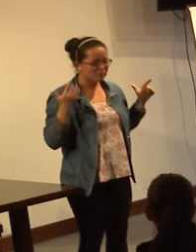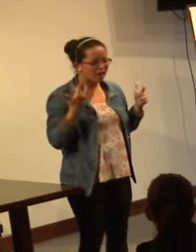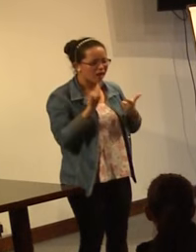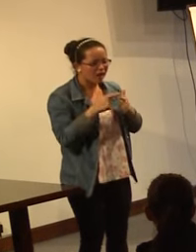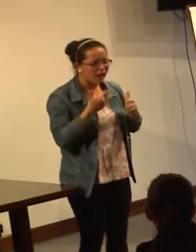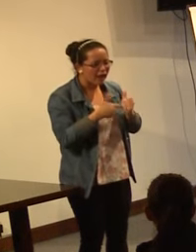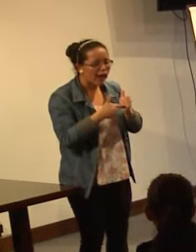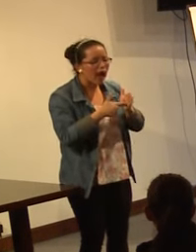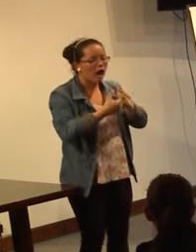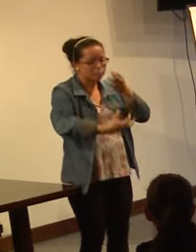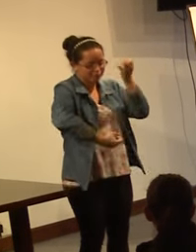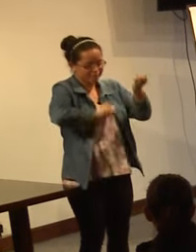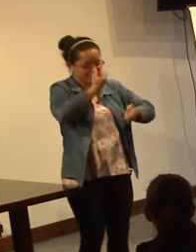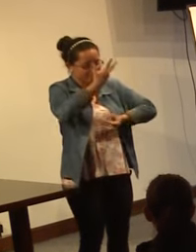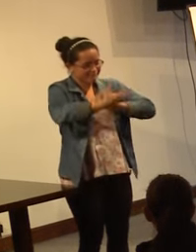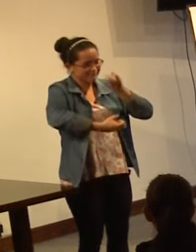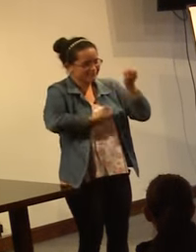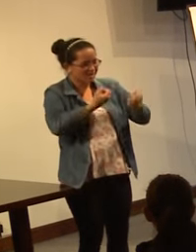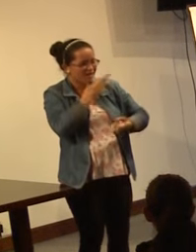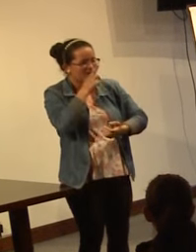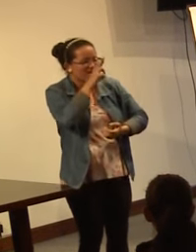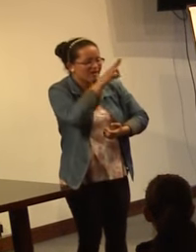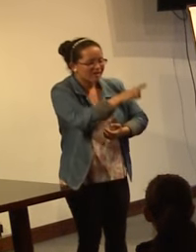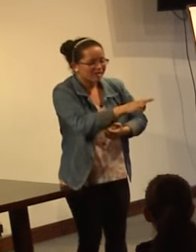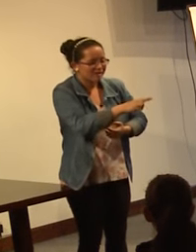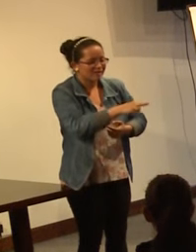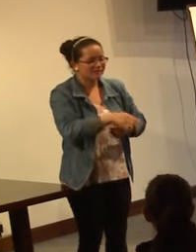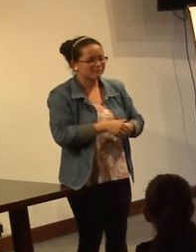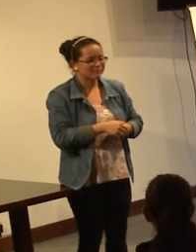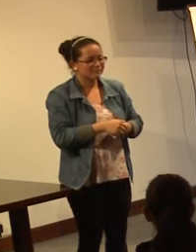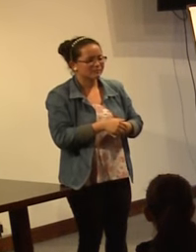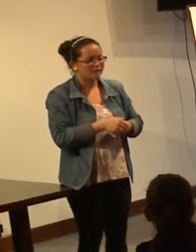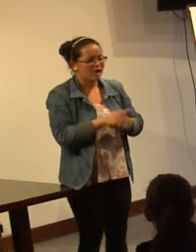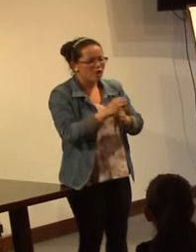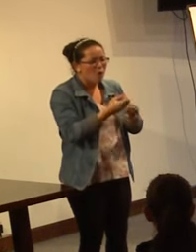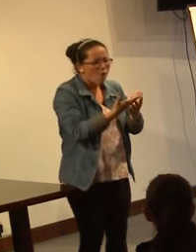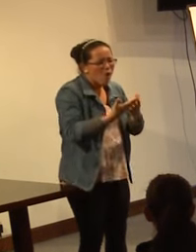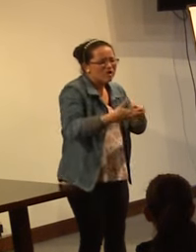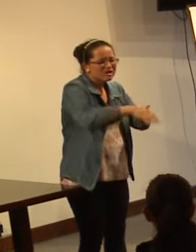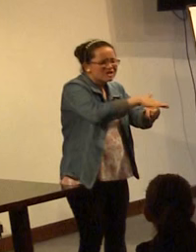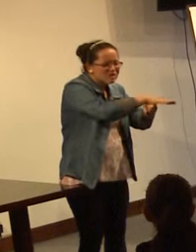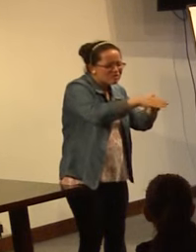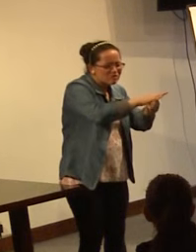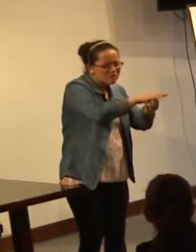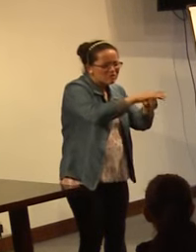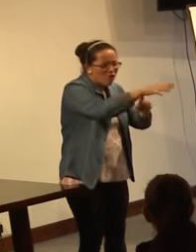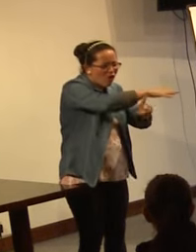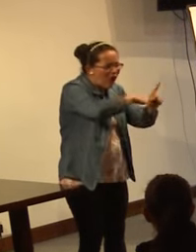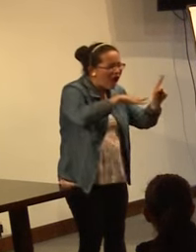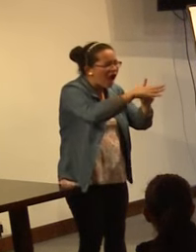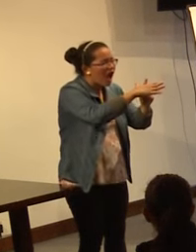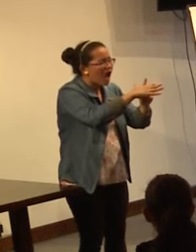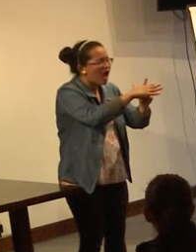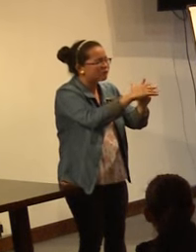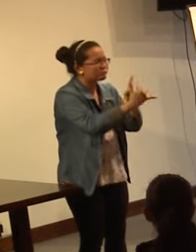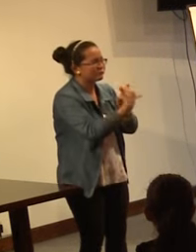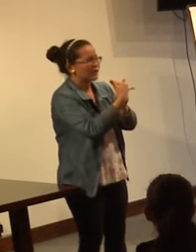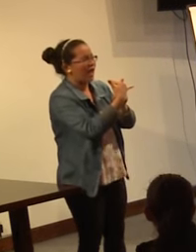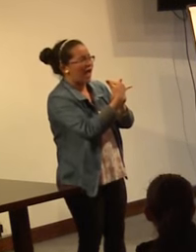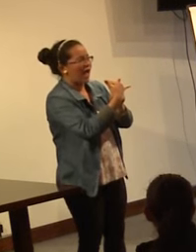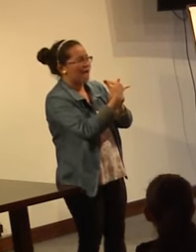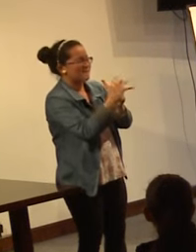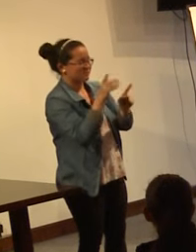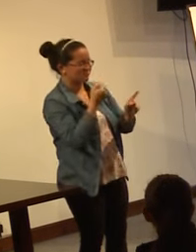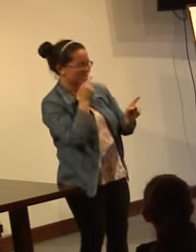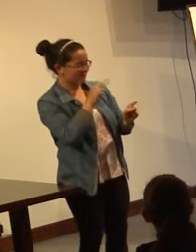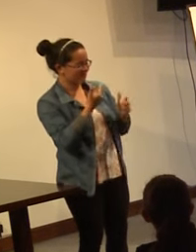que expresa, a la respuesta que le da de pronto a tantas cosas sociales y al contexto que lo va a influir, sobre todo le da